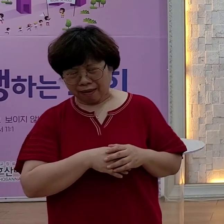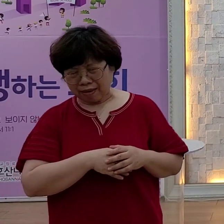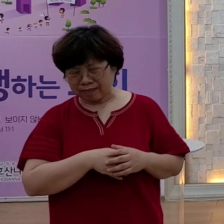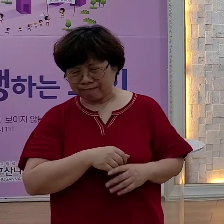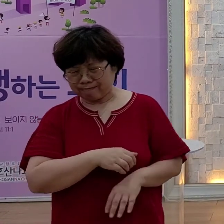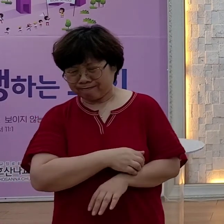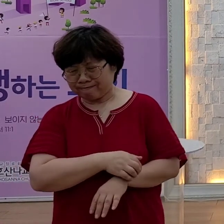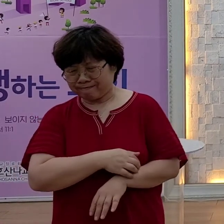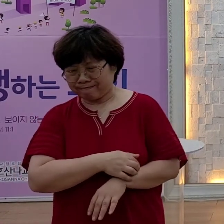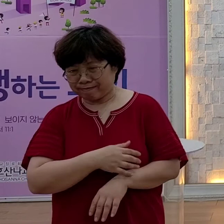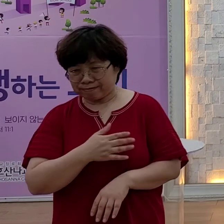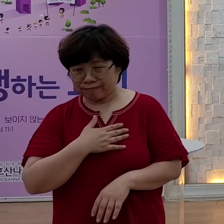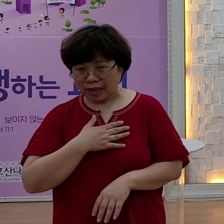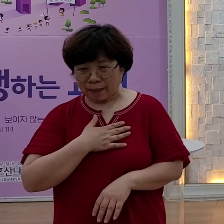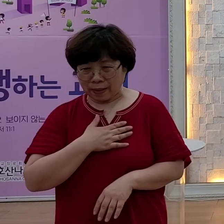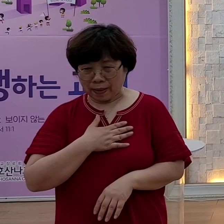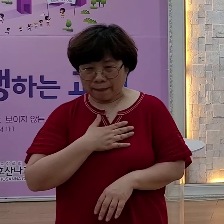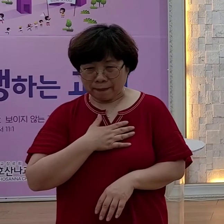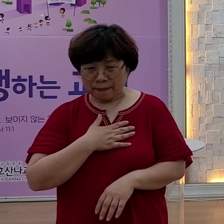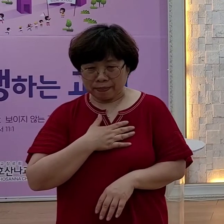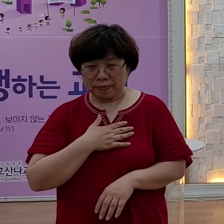나만 괜히